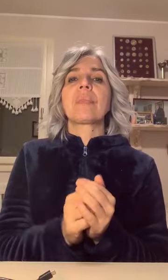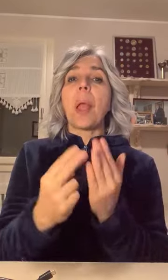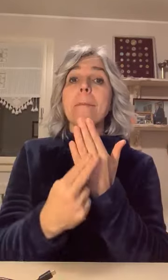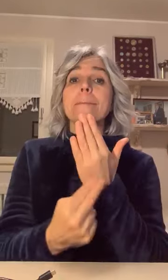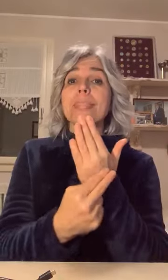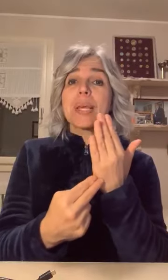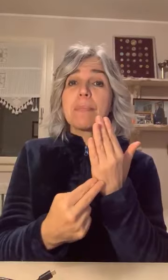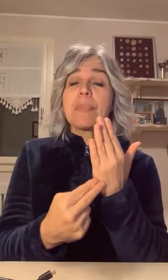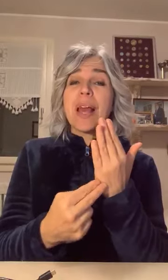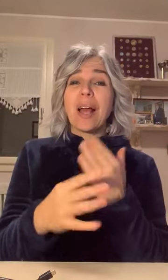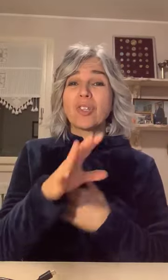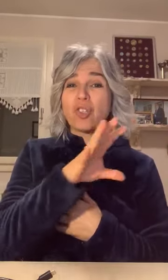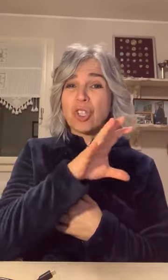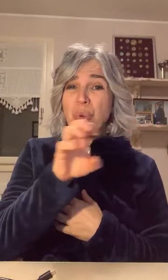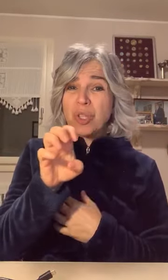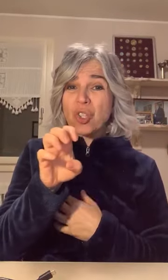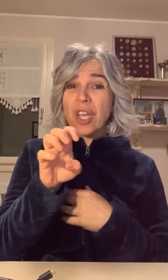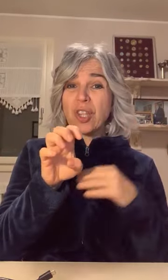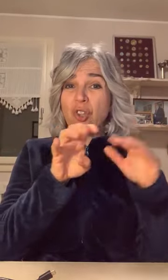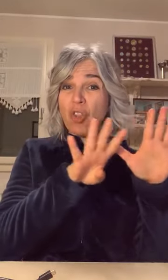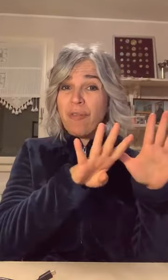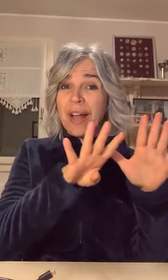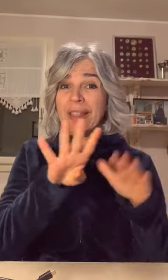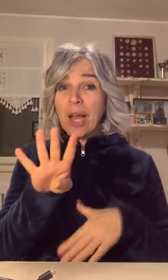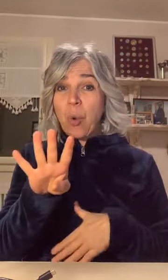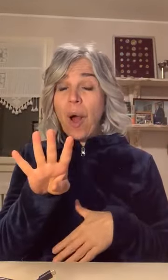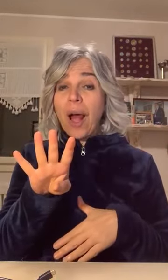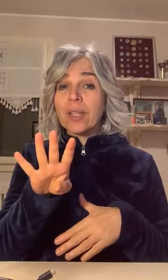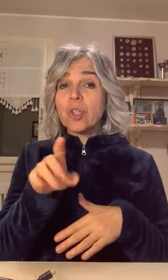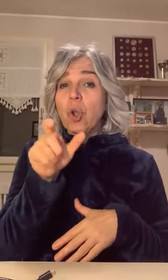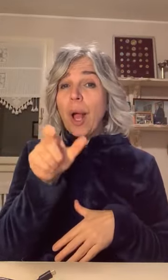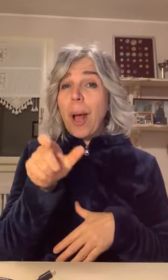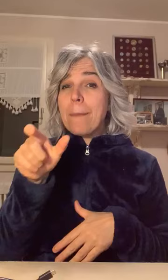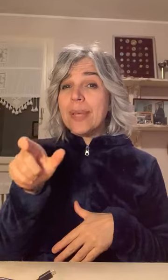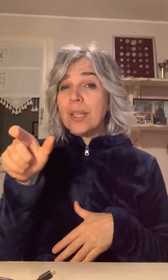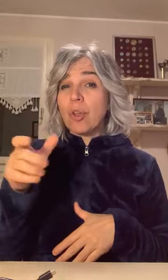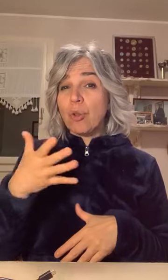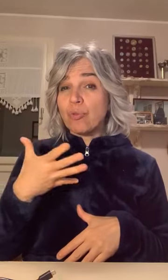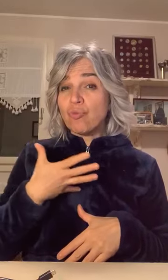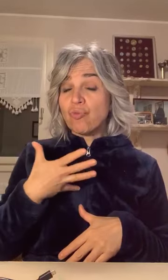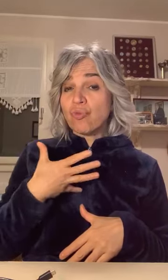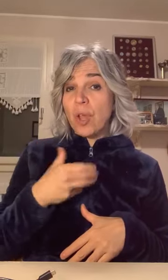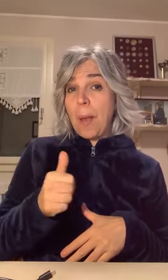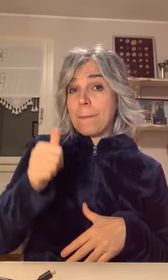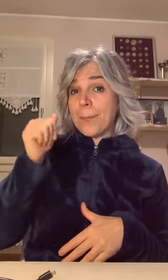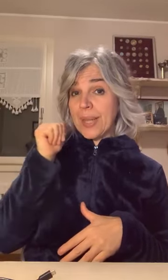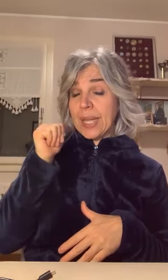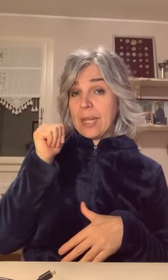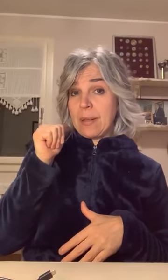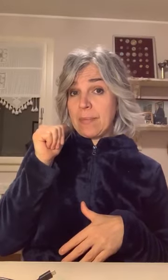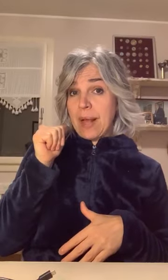594 capitoli a destra prima del Salmo 118 e 194 capitoli dopo il